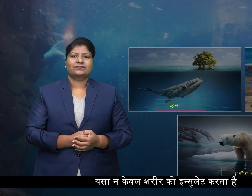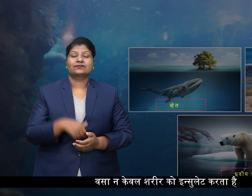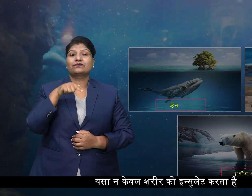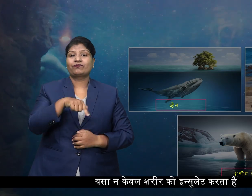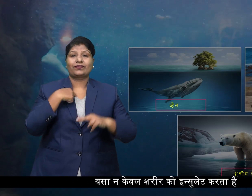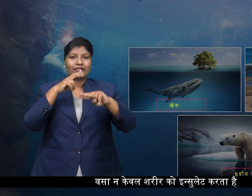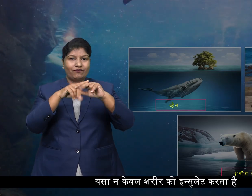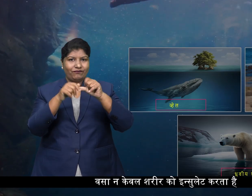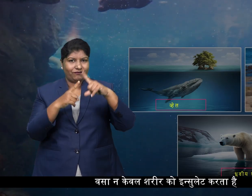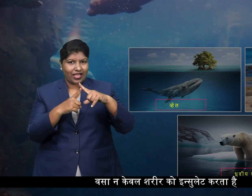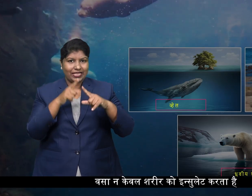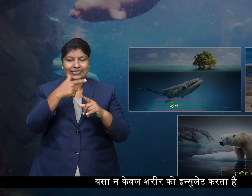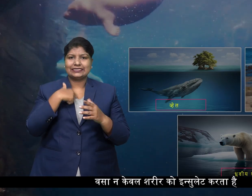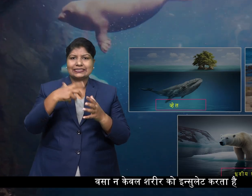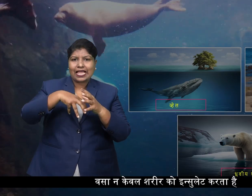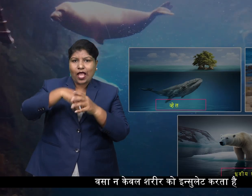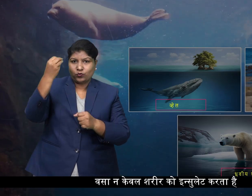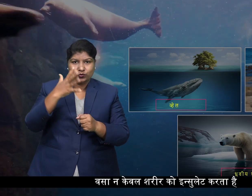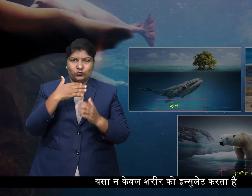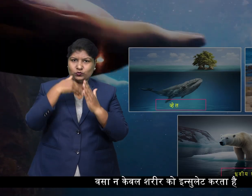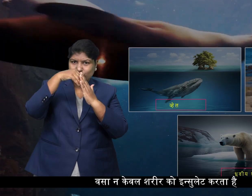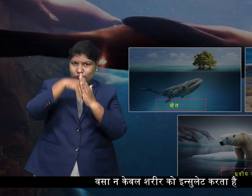वसा न केवल शरीर को इंसुलेट करता है,